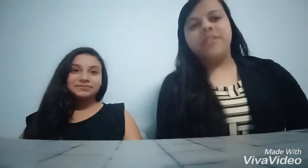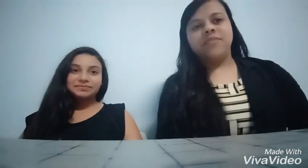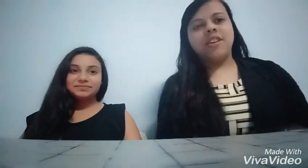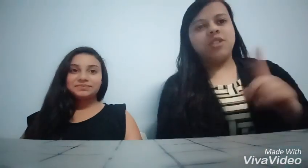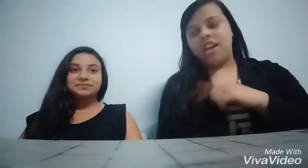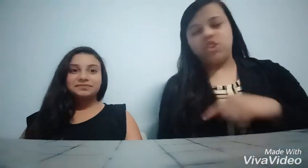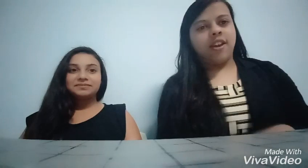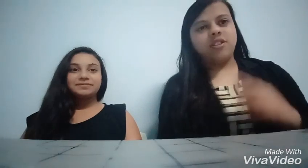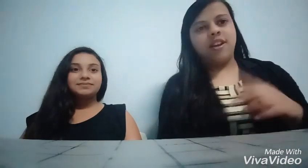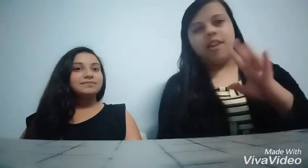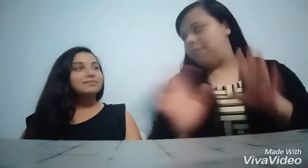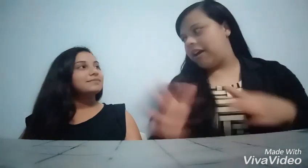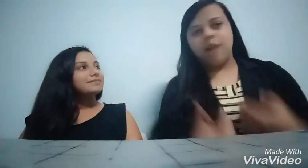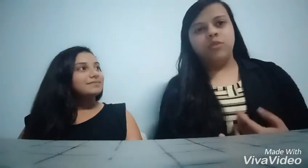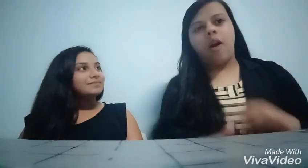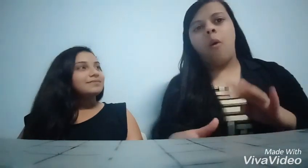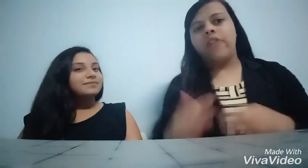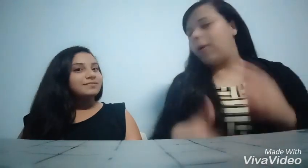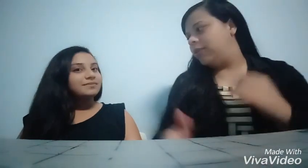que você tem que achar, que você tem que cantar a música ou falar o cantor.